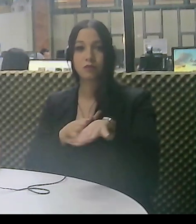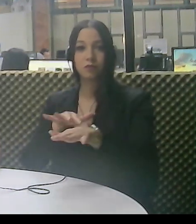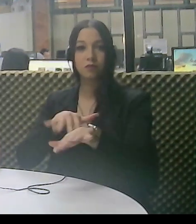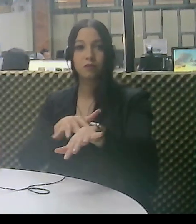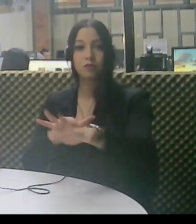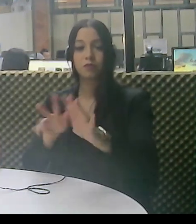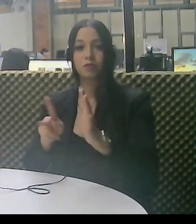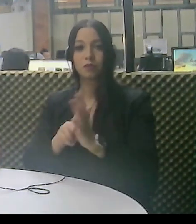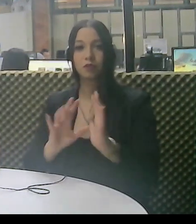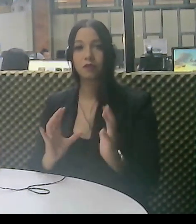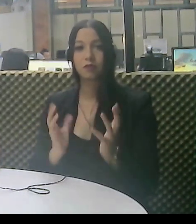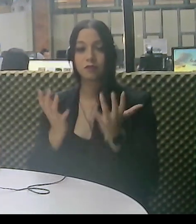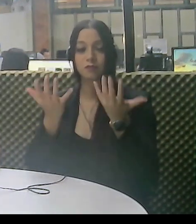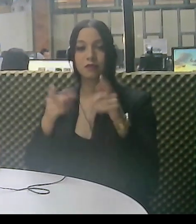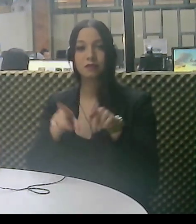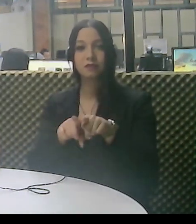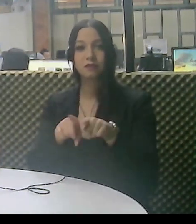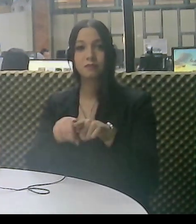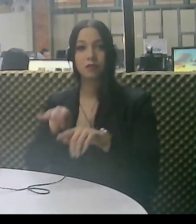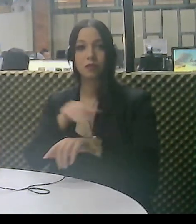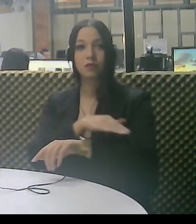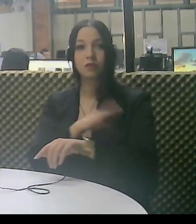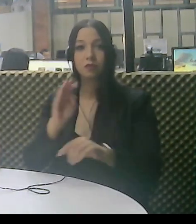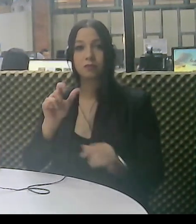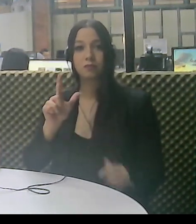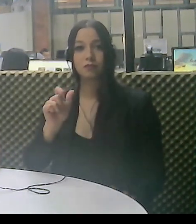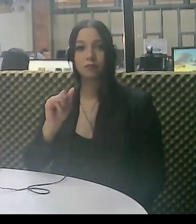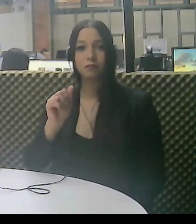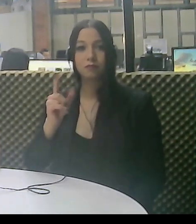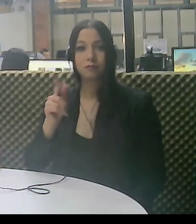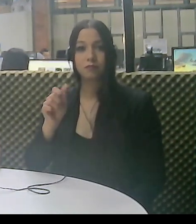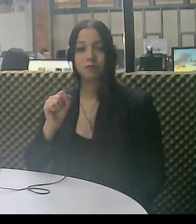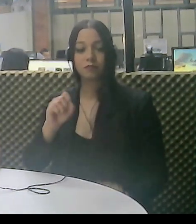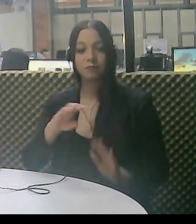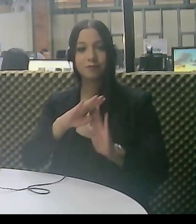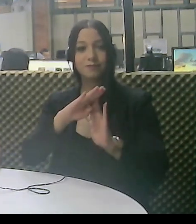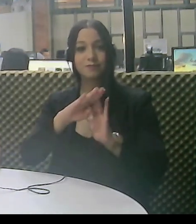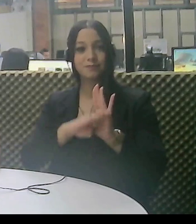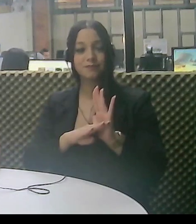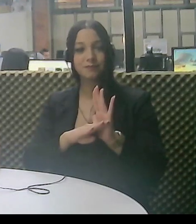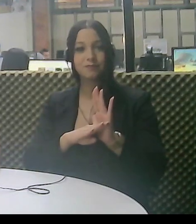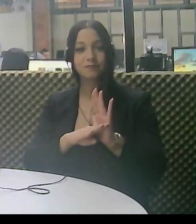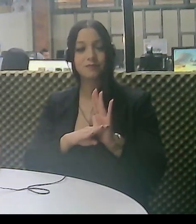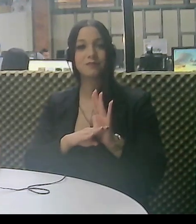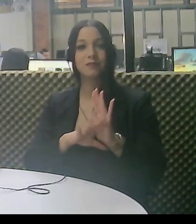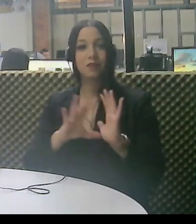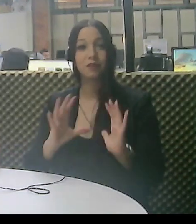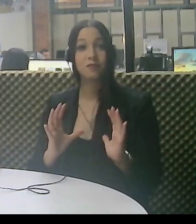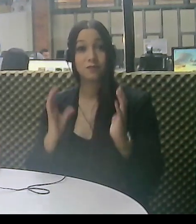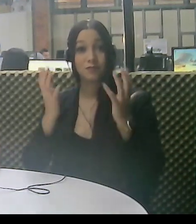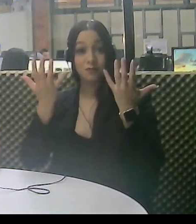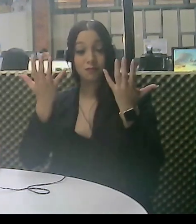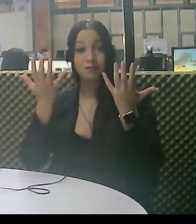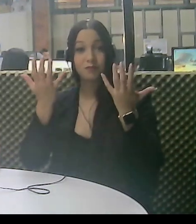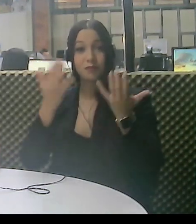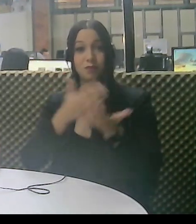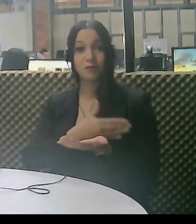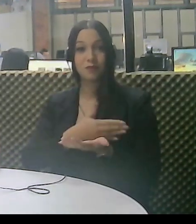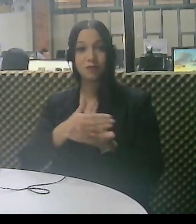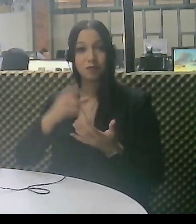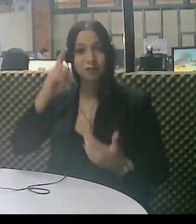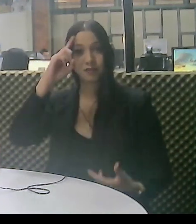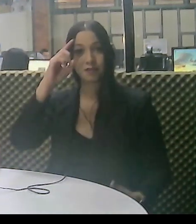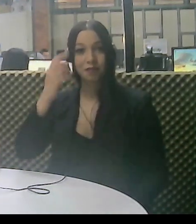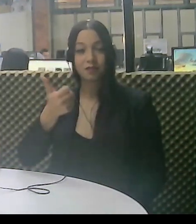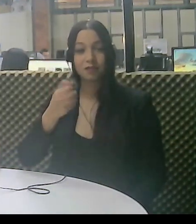bloquinhos carnavalescos e também a Avenida Balaiadas. Na programação, as festividades começam no dia